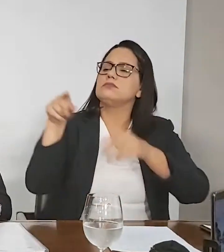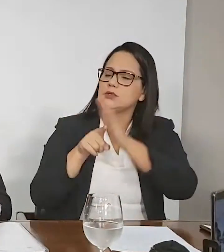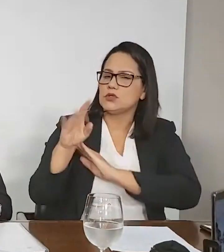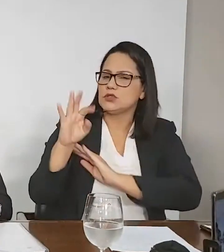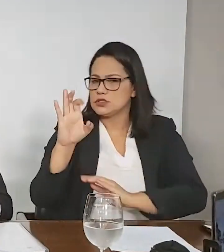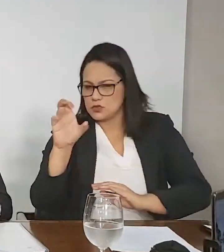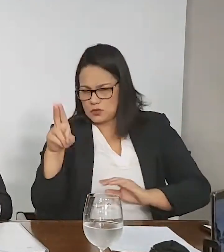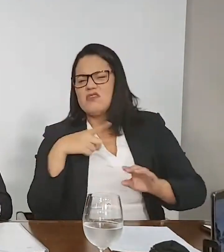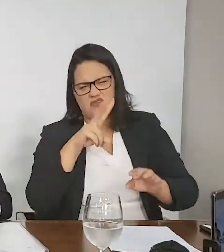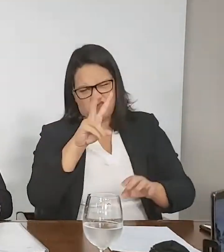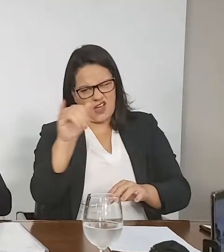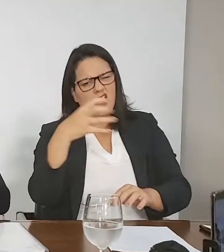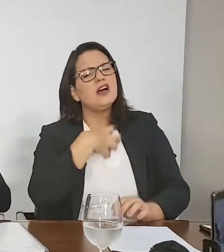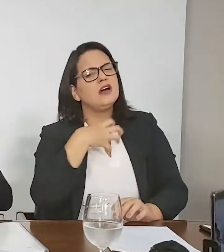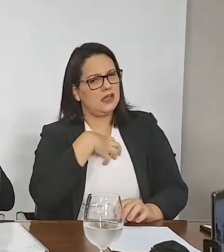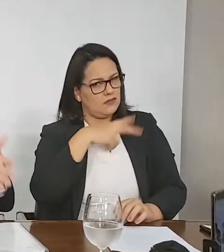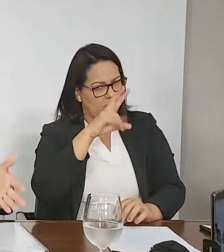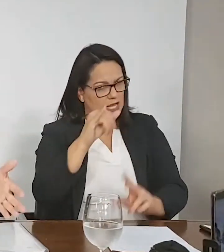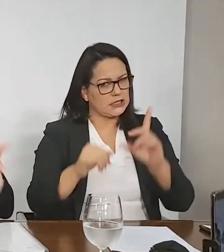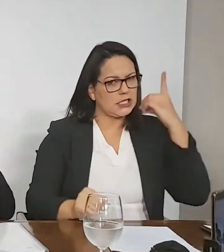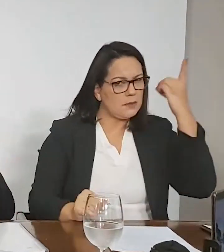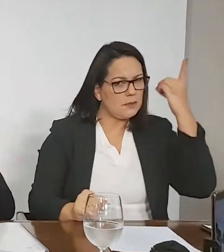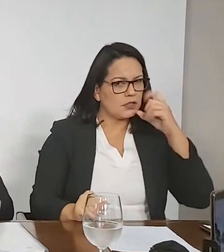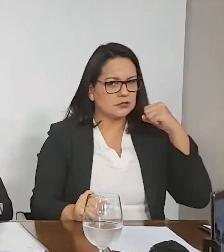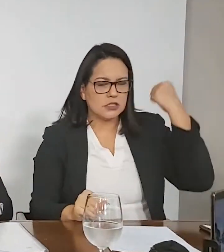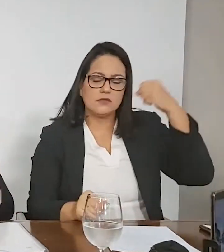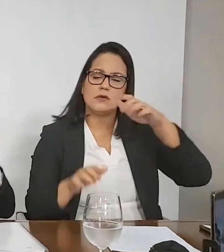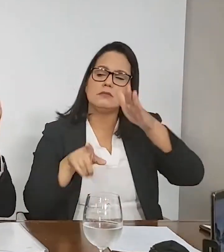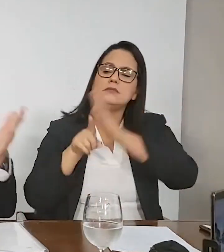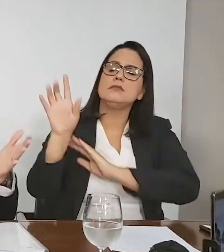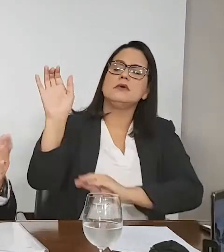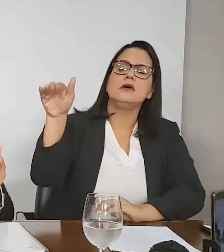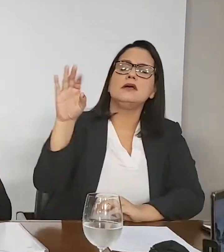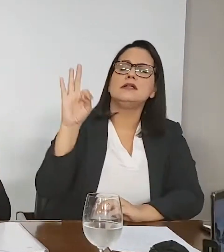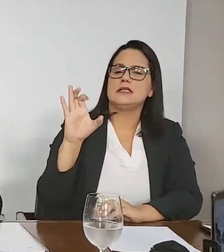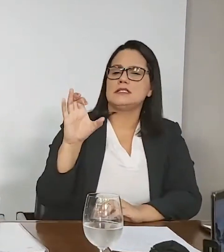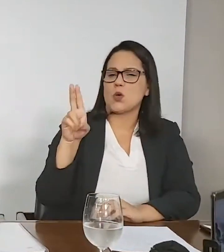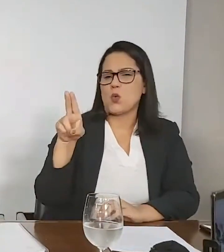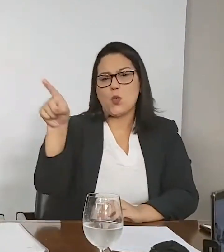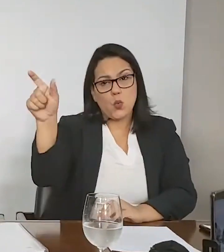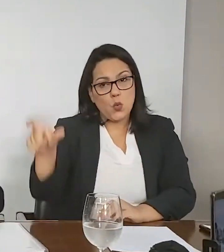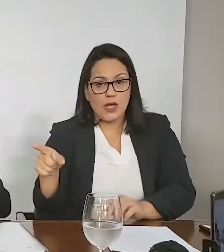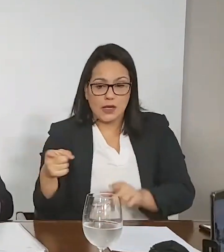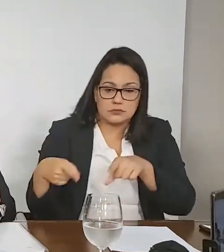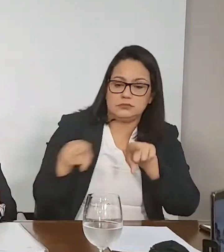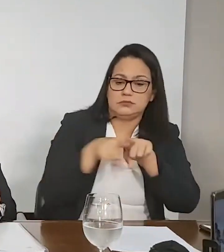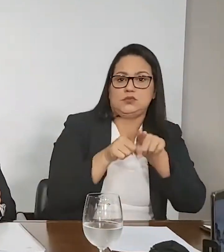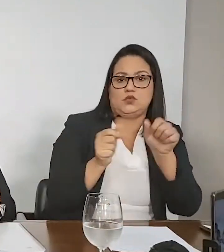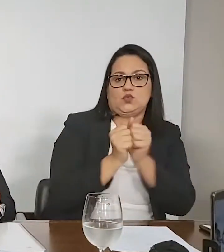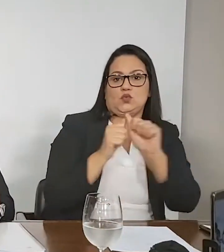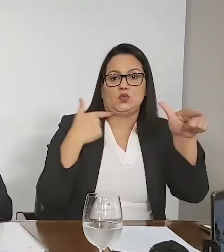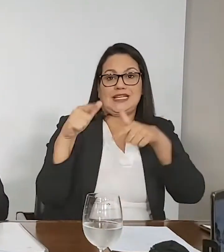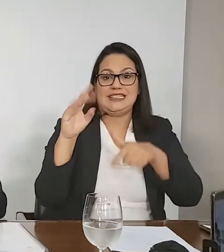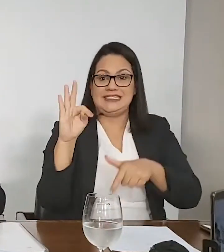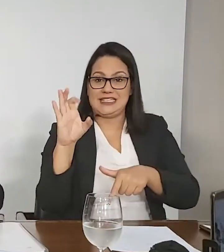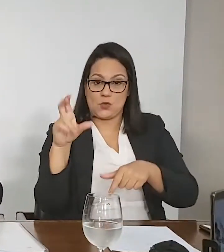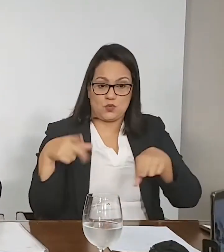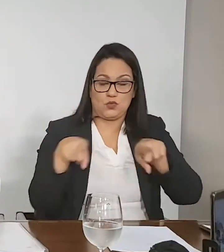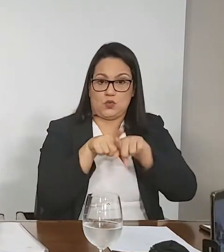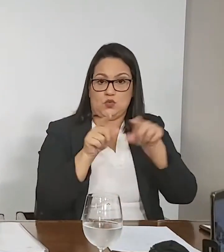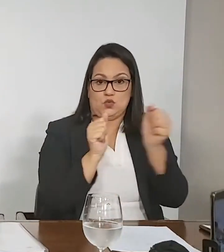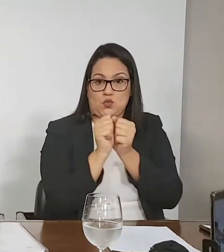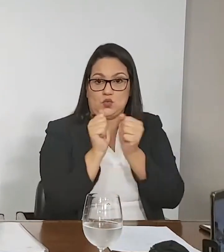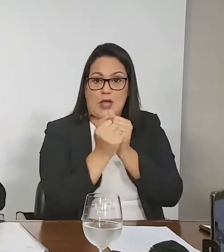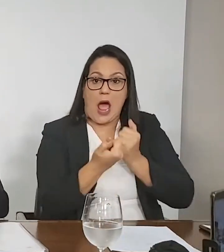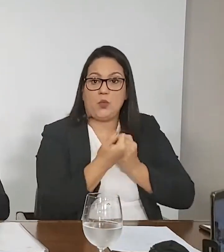deputado ou um senador para provocar o Tribunal de Contas da União, porque o TCU é um órgão auxiliar do Parlamento, para fazer